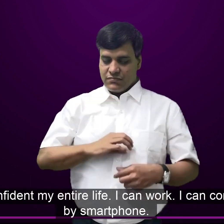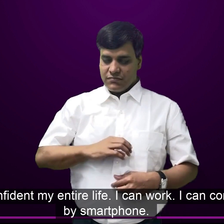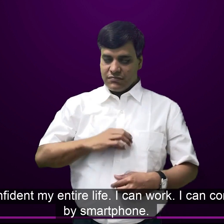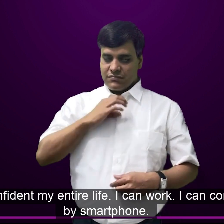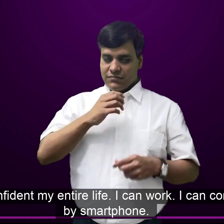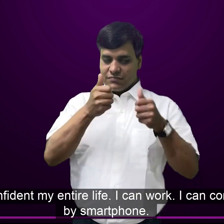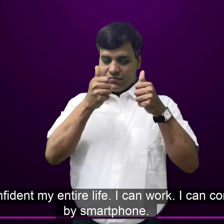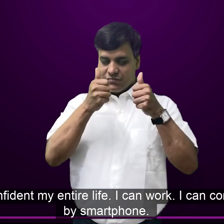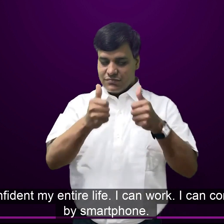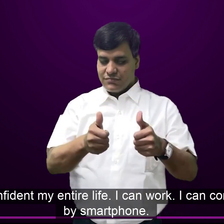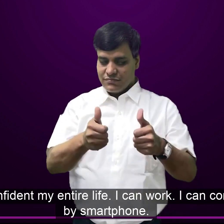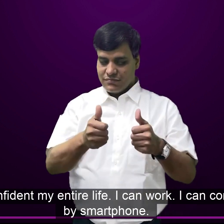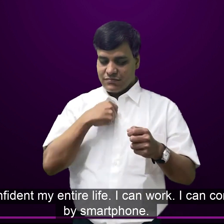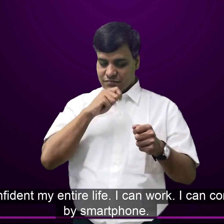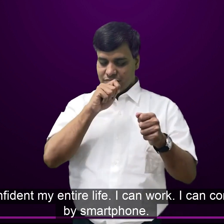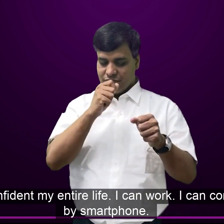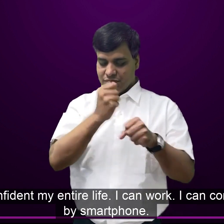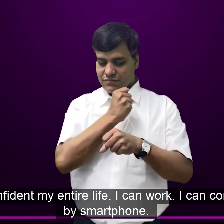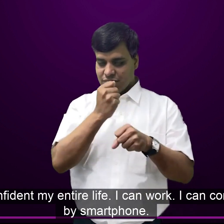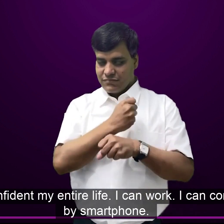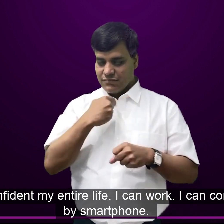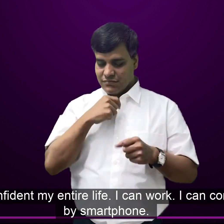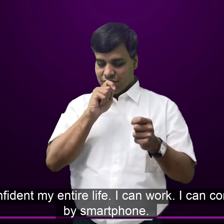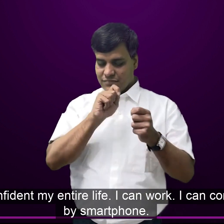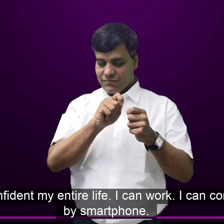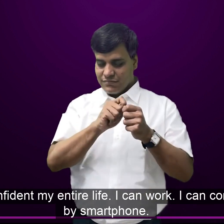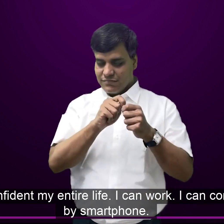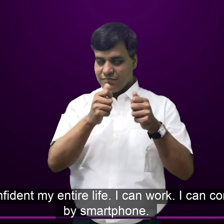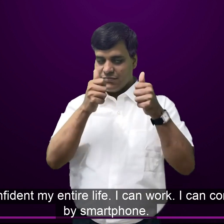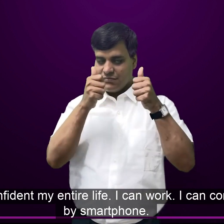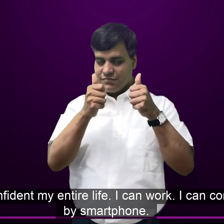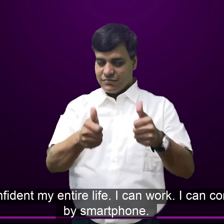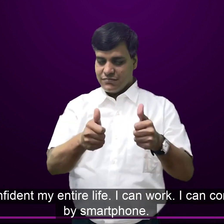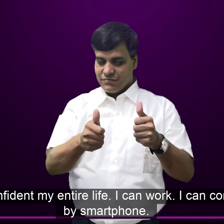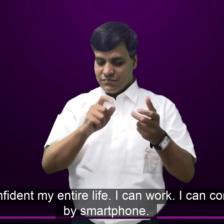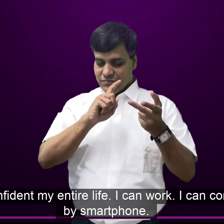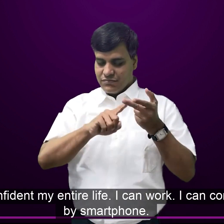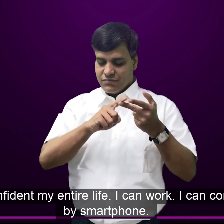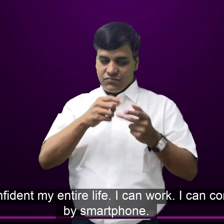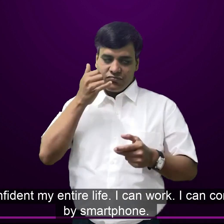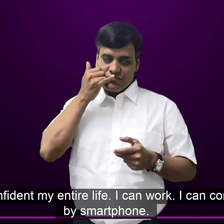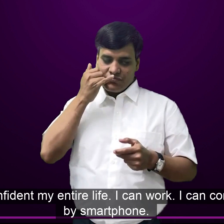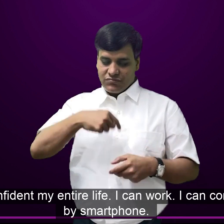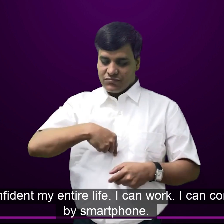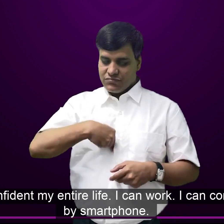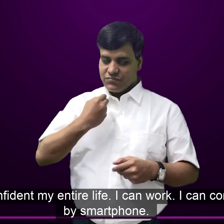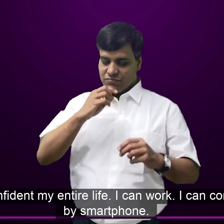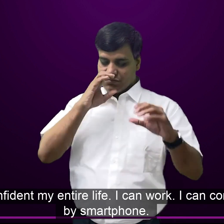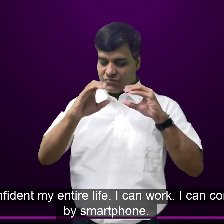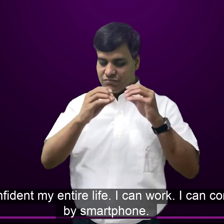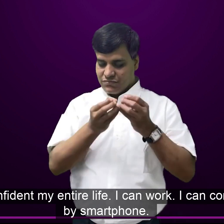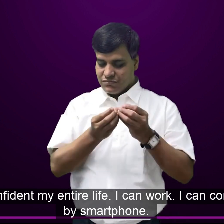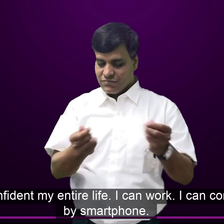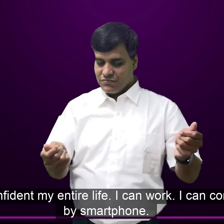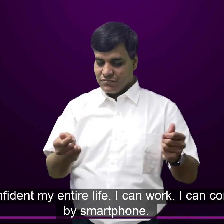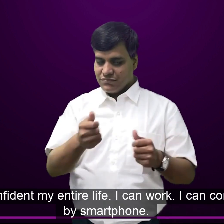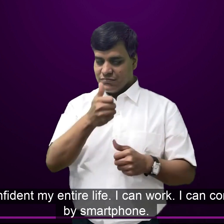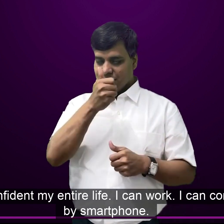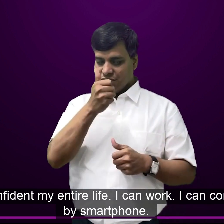ऐसा लोग कहते हैं कि मैं अपने ज़िंदगी में बहुत ज़्यादा आत्मविश्वासी रहा हूँ और मैं कोई भी काम